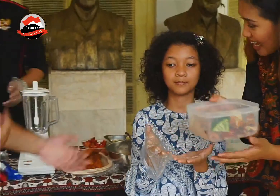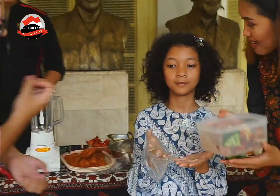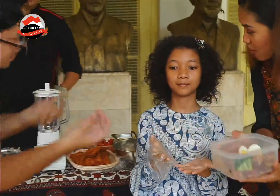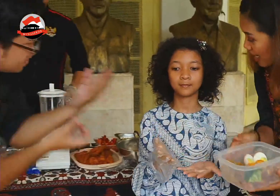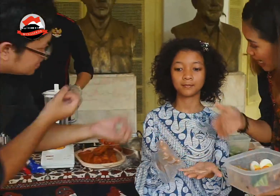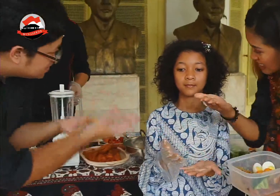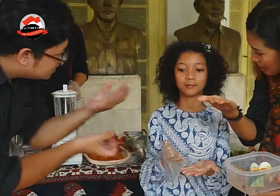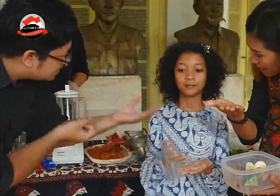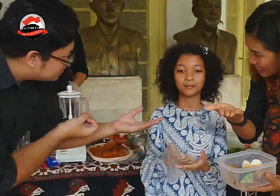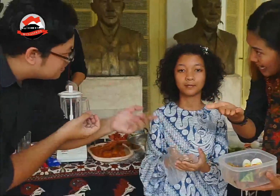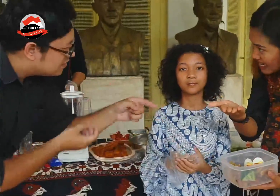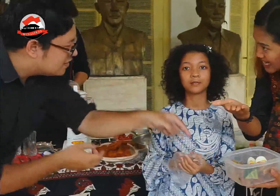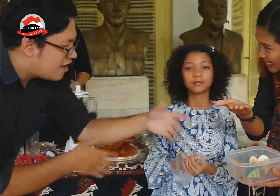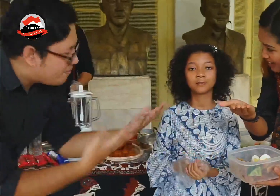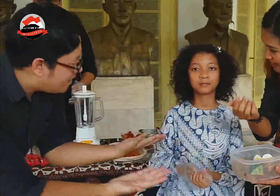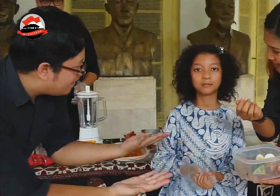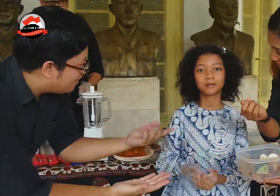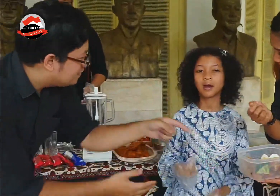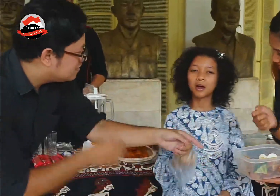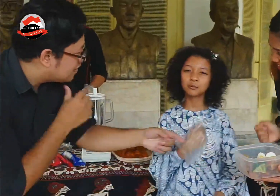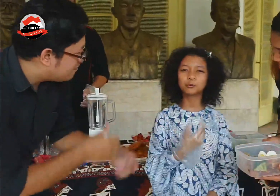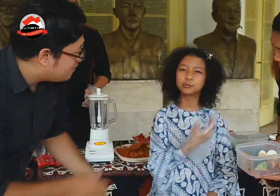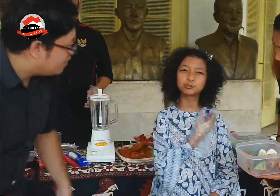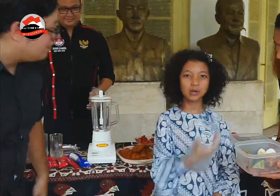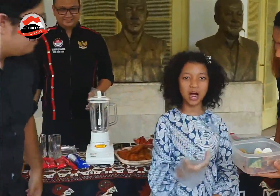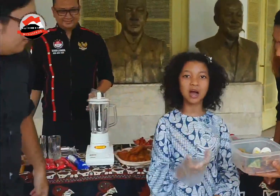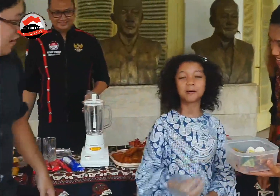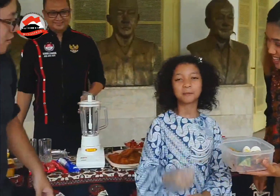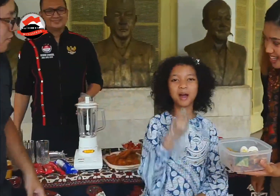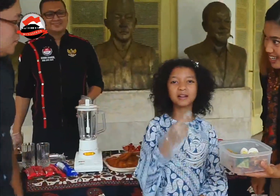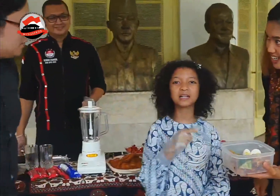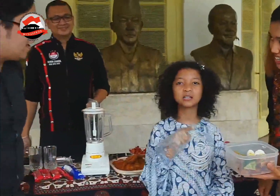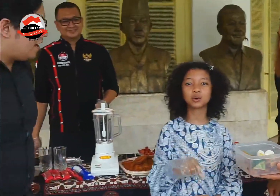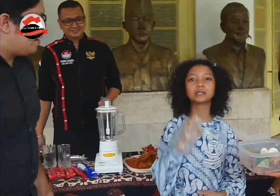Ya, boleh Nada sambil jelasin.